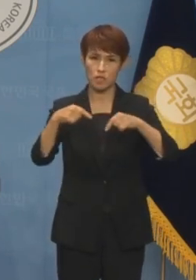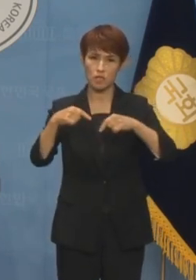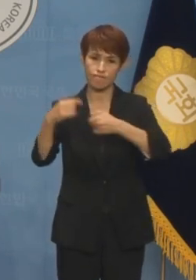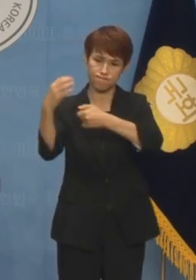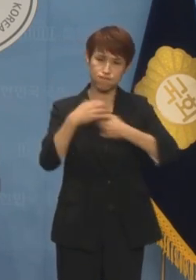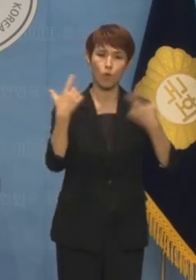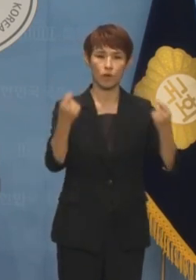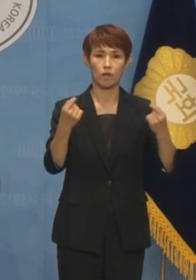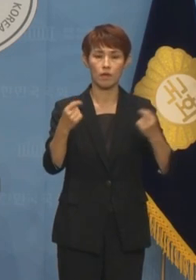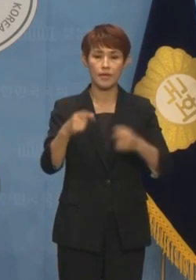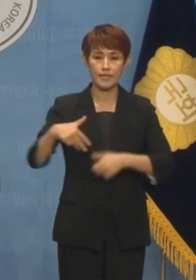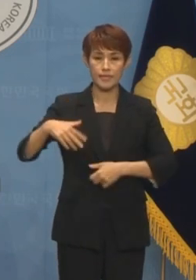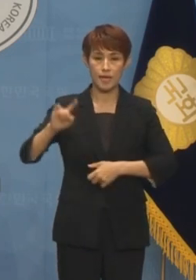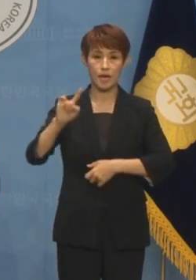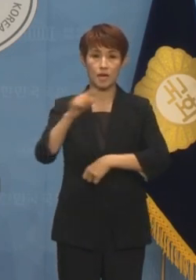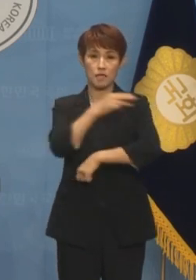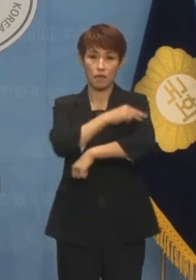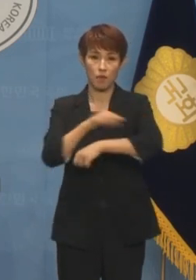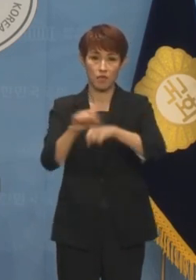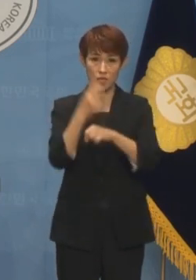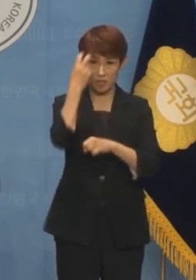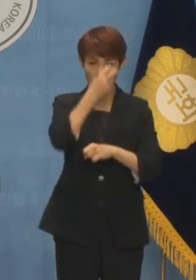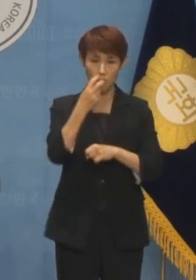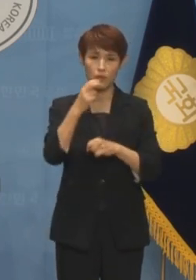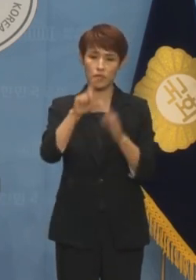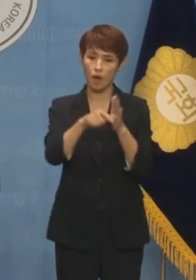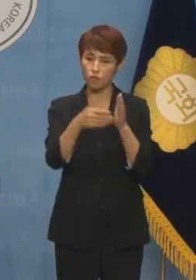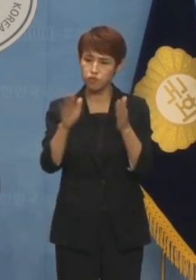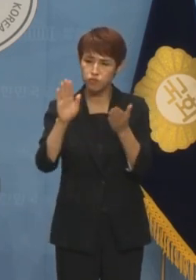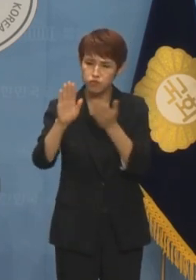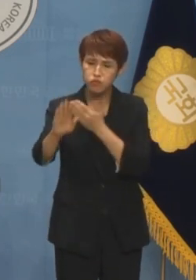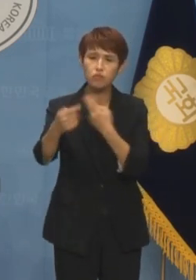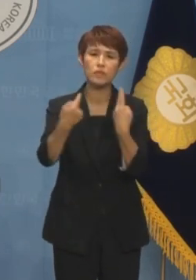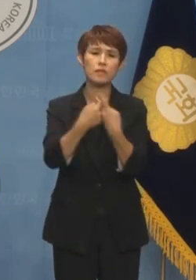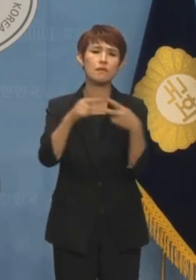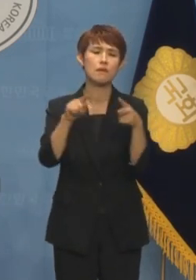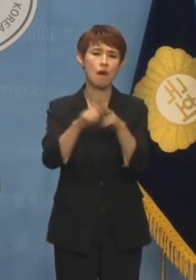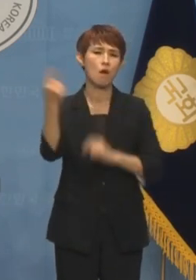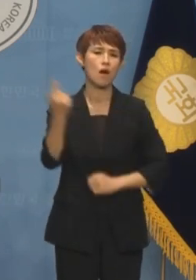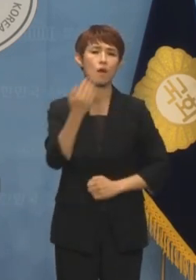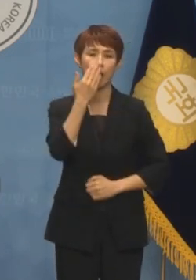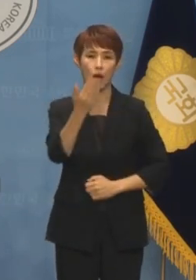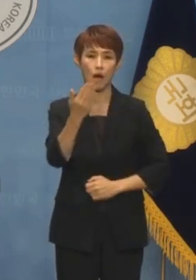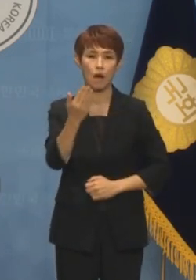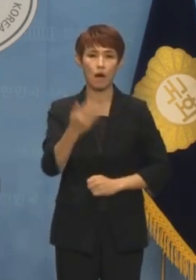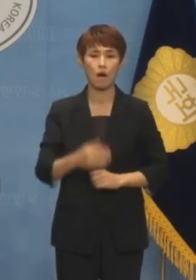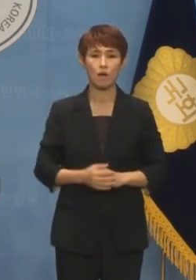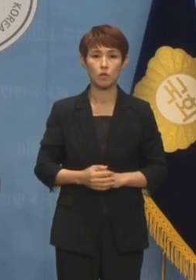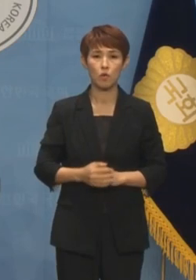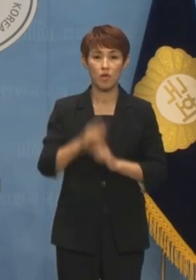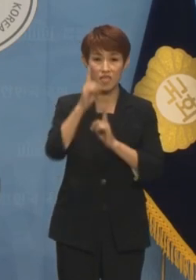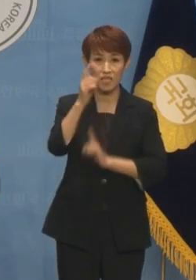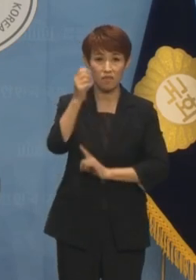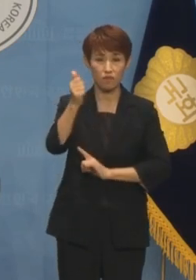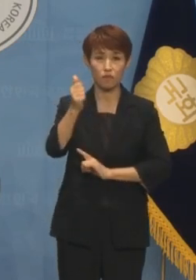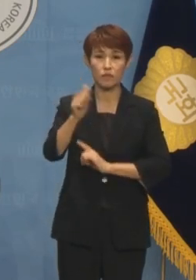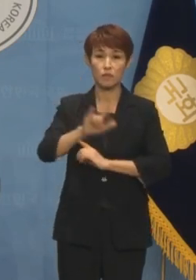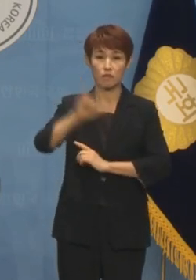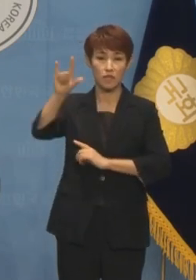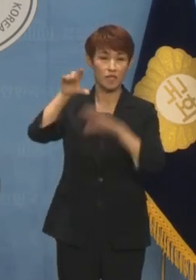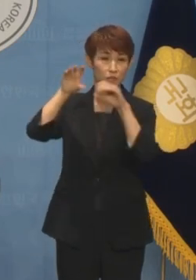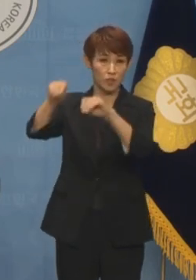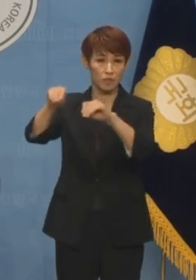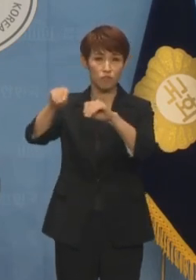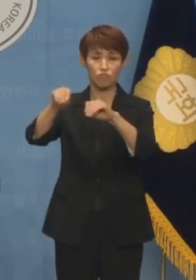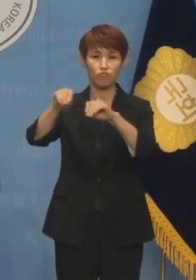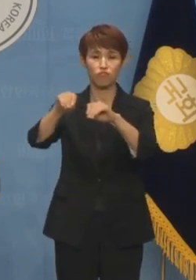최상병 특검은 수사가 지나고 시간이 지나면 이해할 것이며 이종섭 출국 금지는 인사검증 때